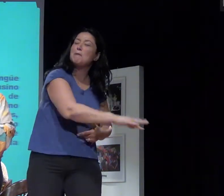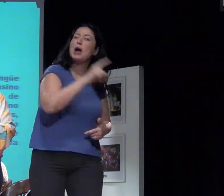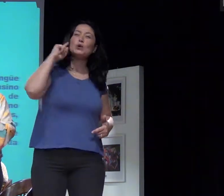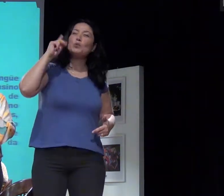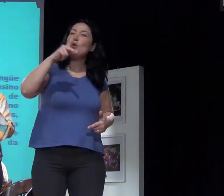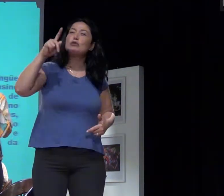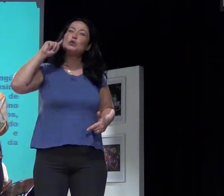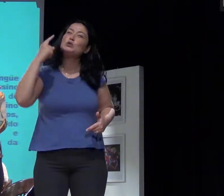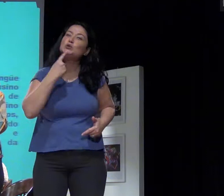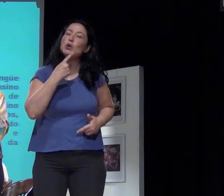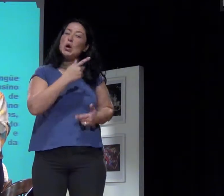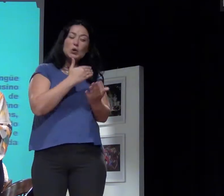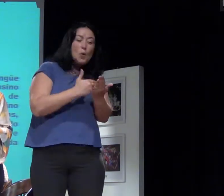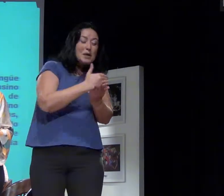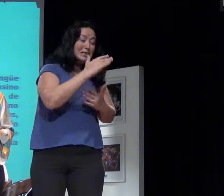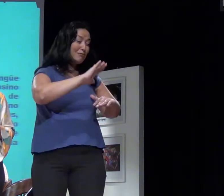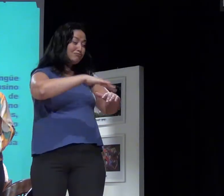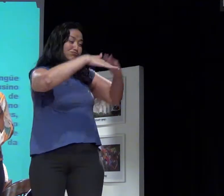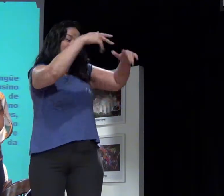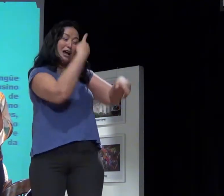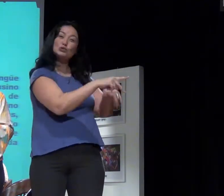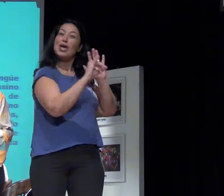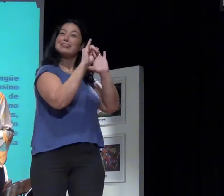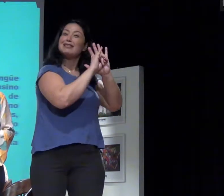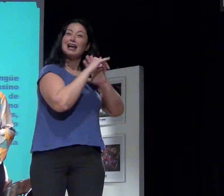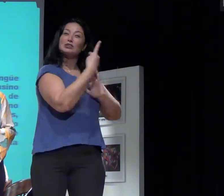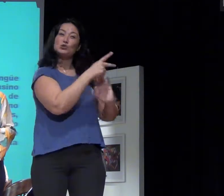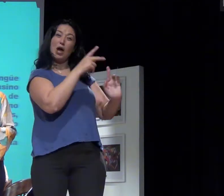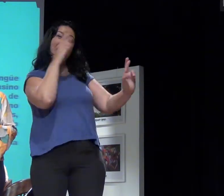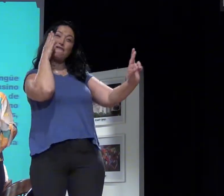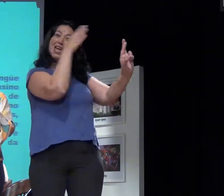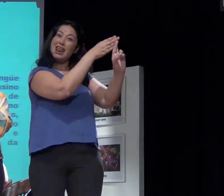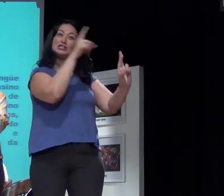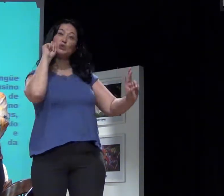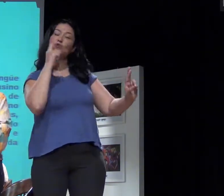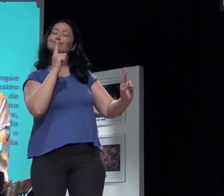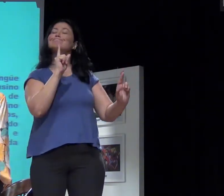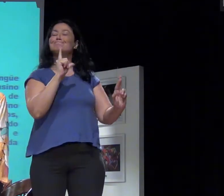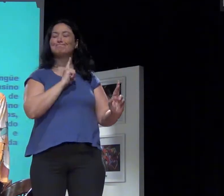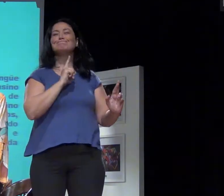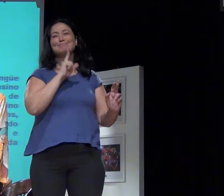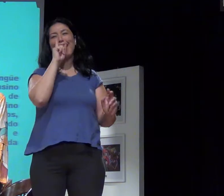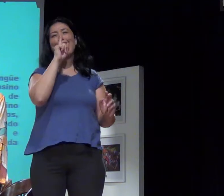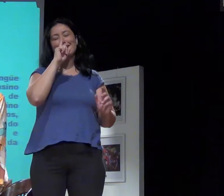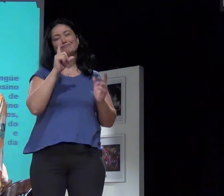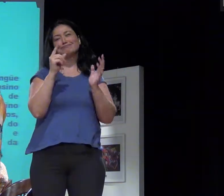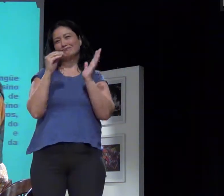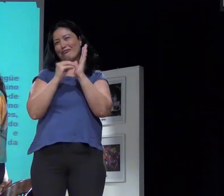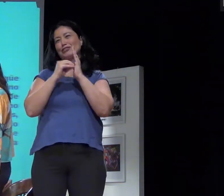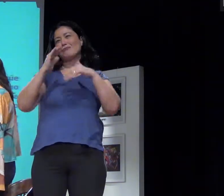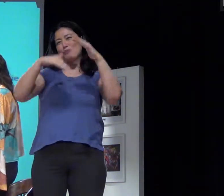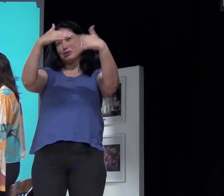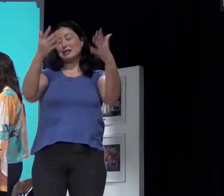surdo, para começar a desenvolver a sua identidade, a sua referência de surdo, ainda está realmente, né, num processo. Por